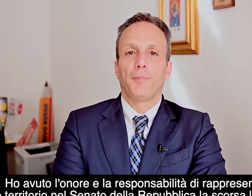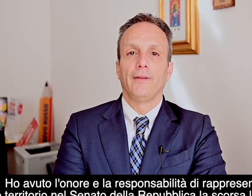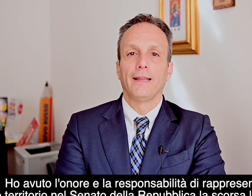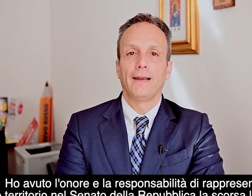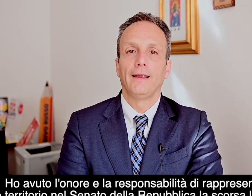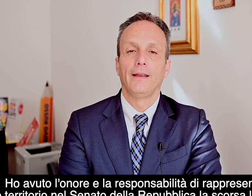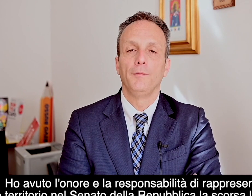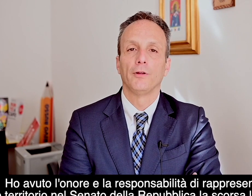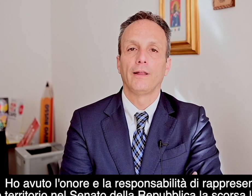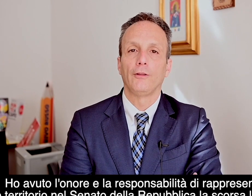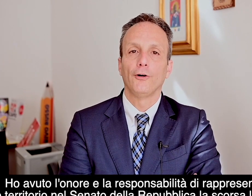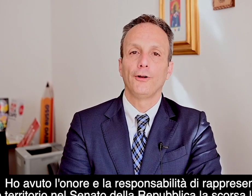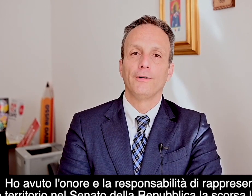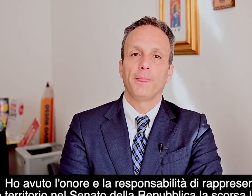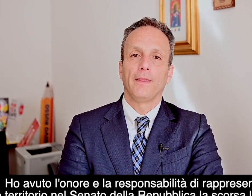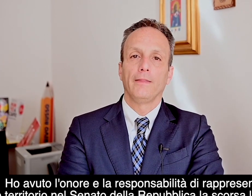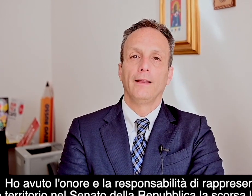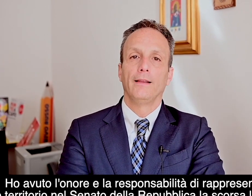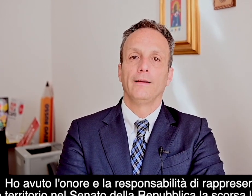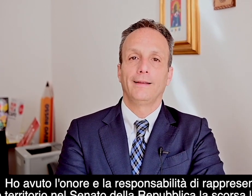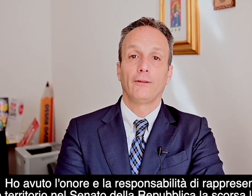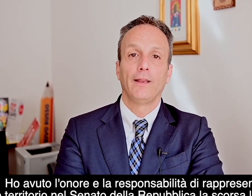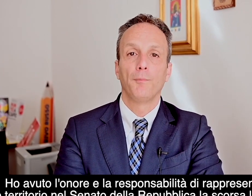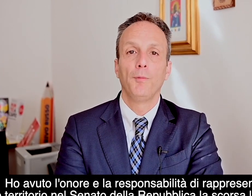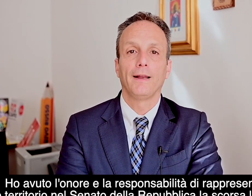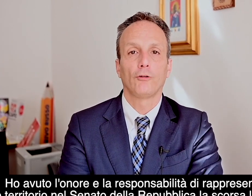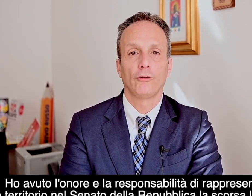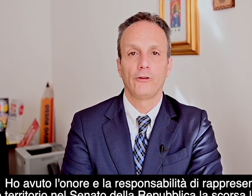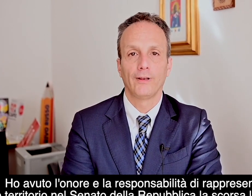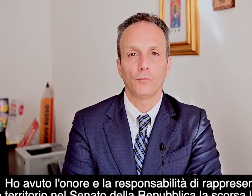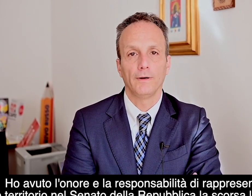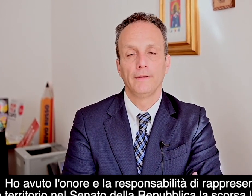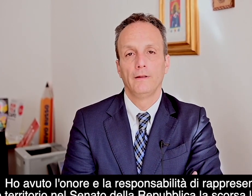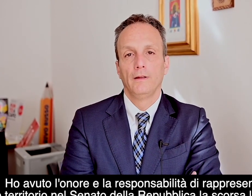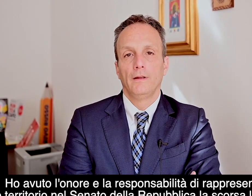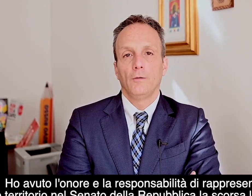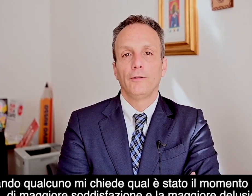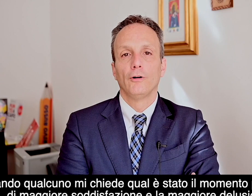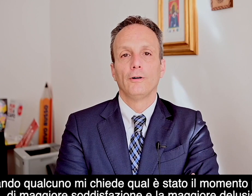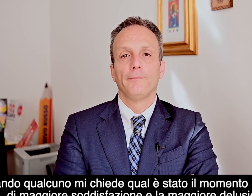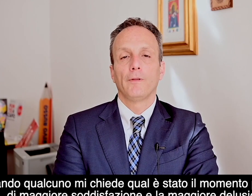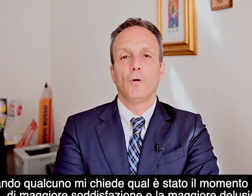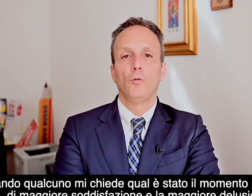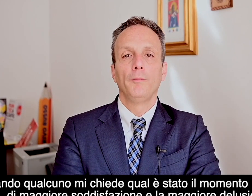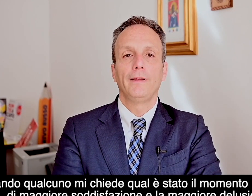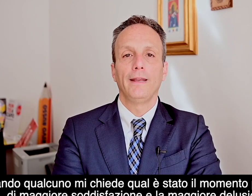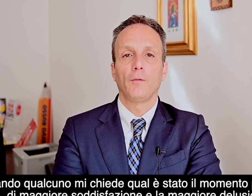il mio territorio nel senato della repubblica la scorsa legislatura quando qualcuno mi chiede qual è